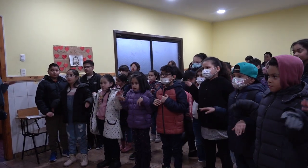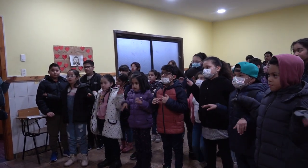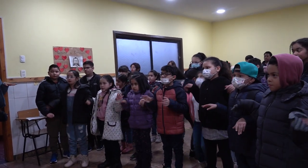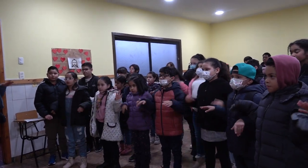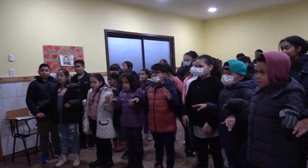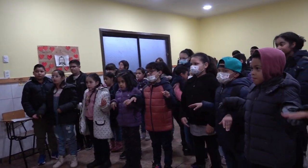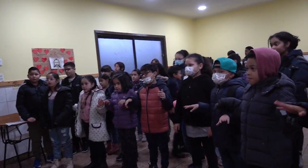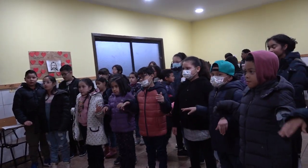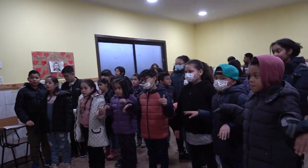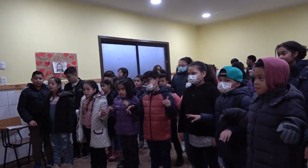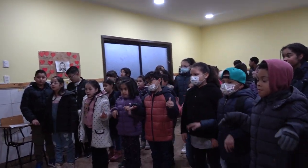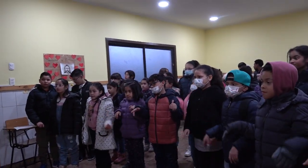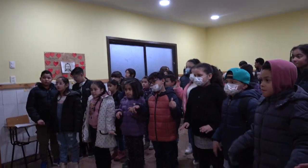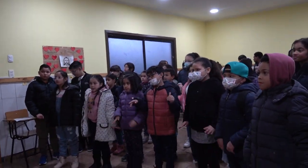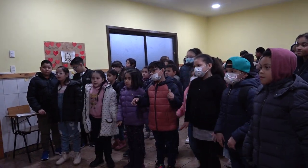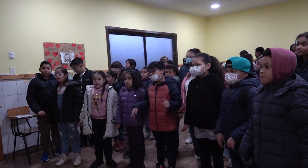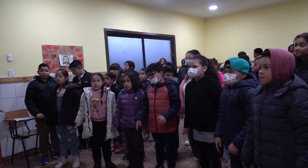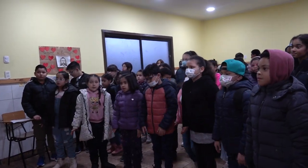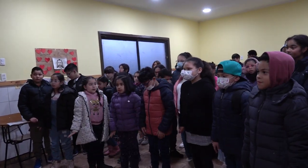pajaritos.